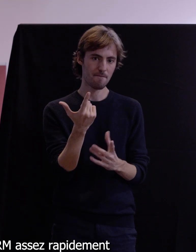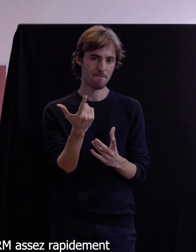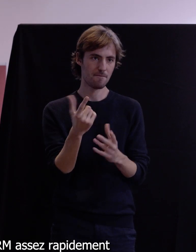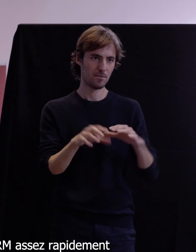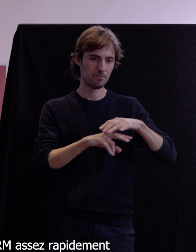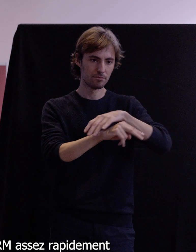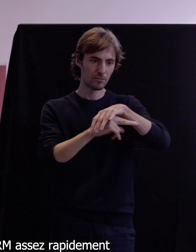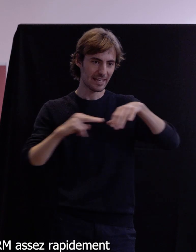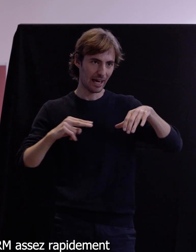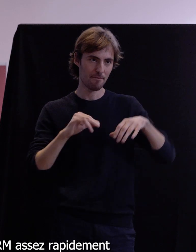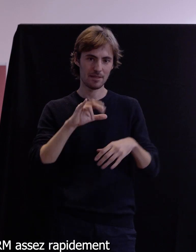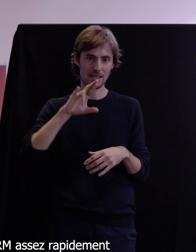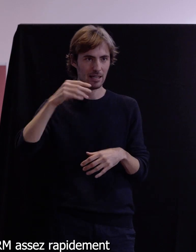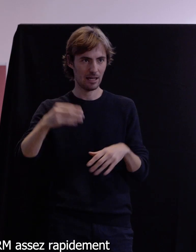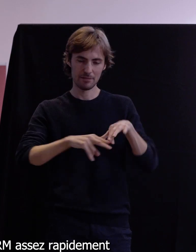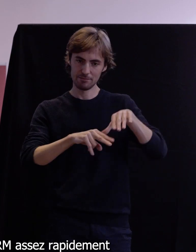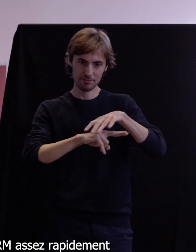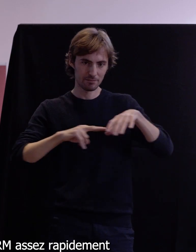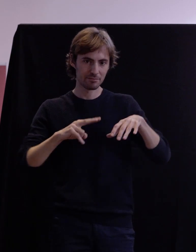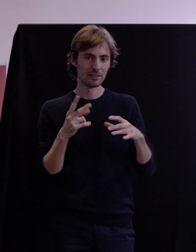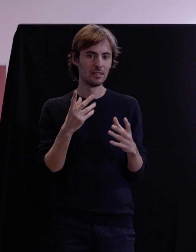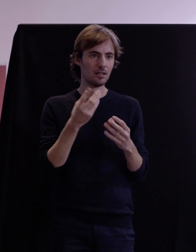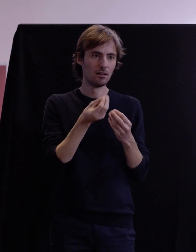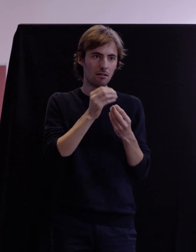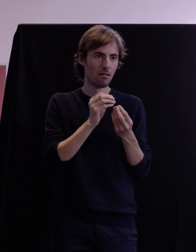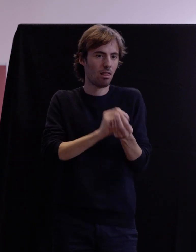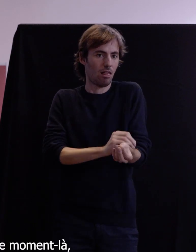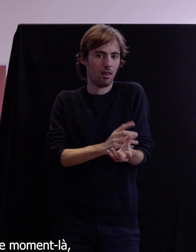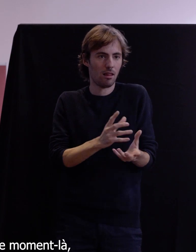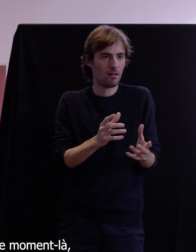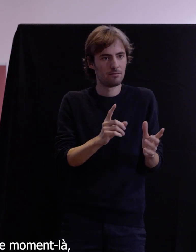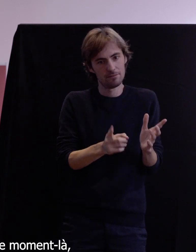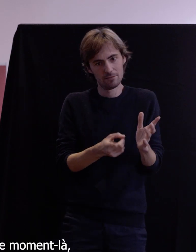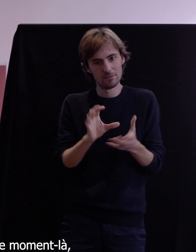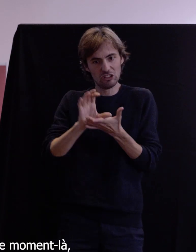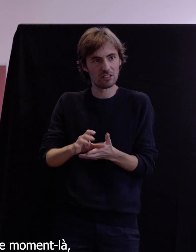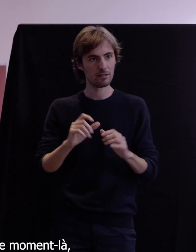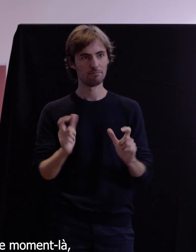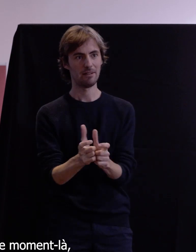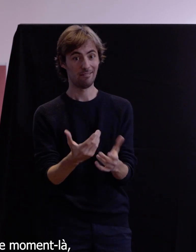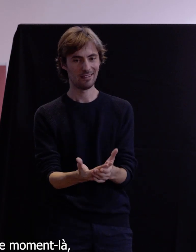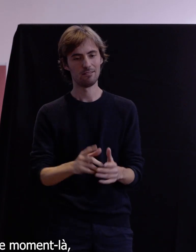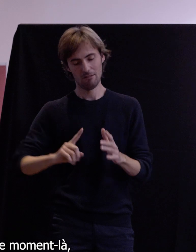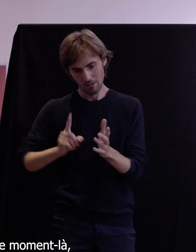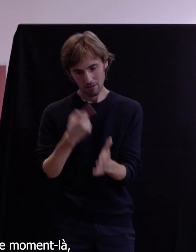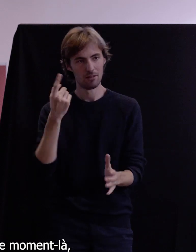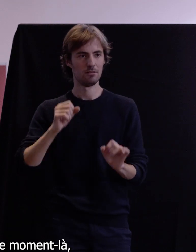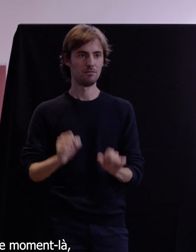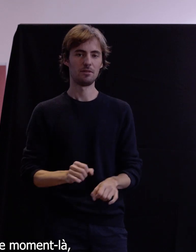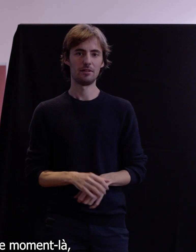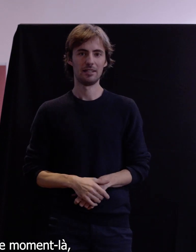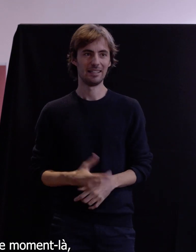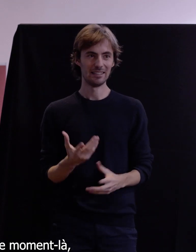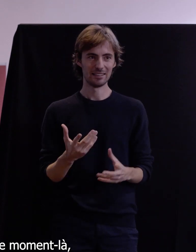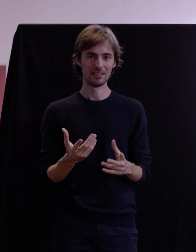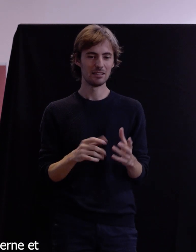peuvent avoir une IRM assez rapidement en période néonatale. Et on sait qu'à ce moment-là, on peut ne